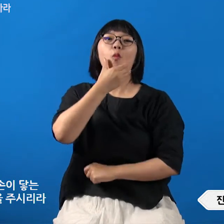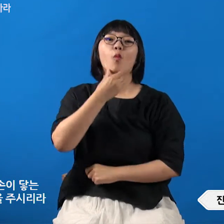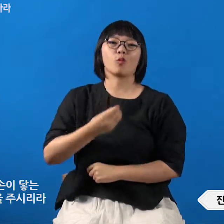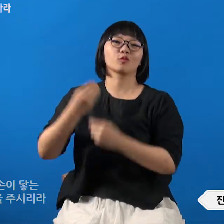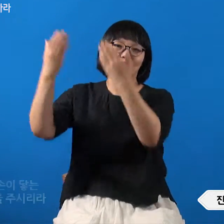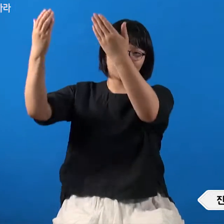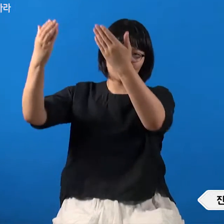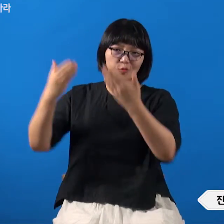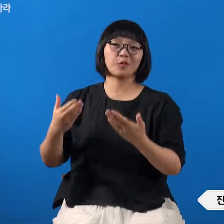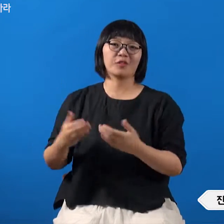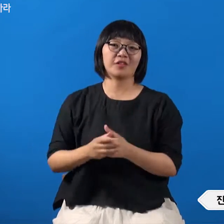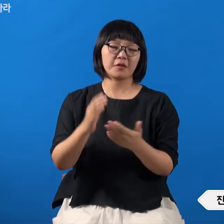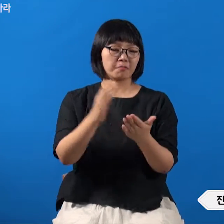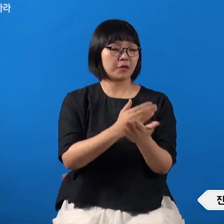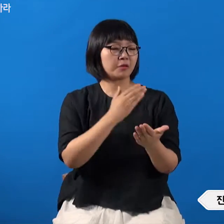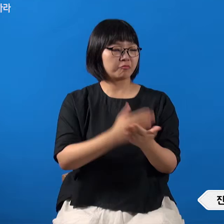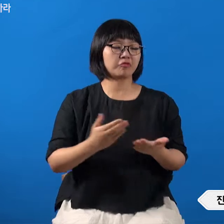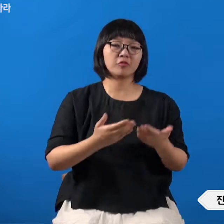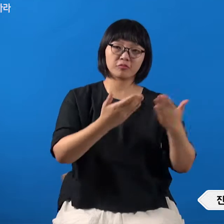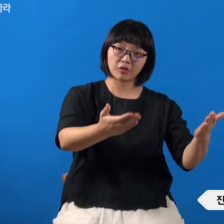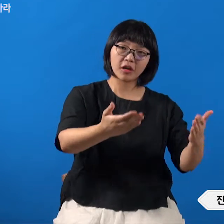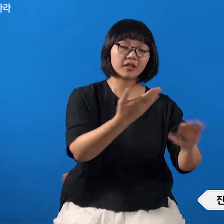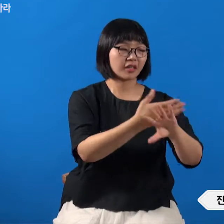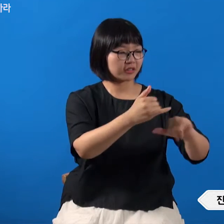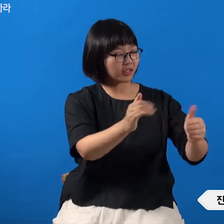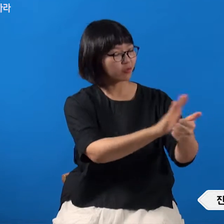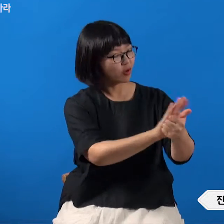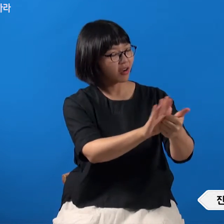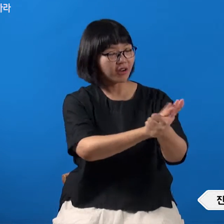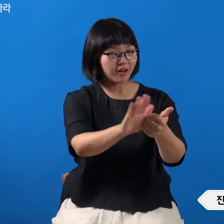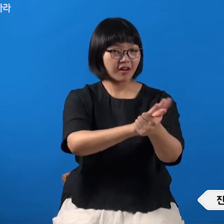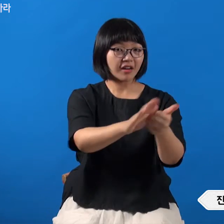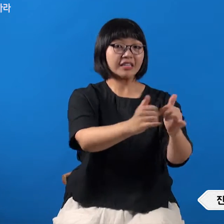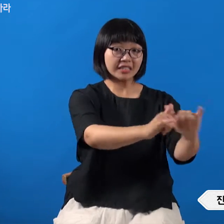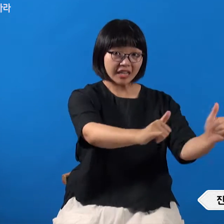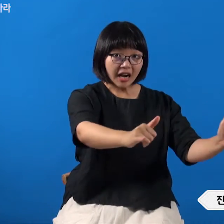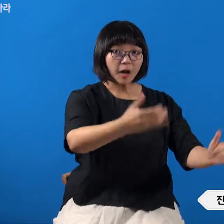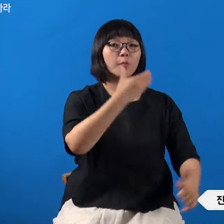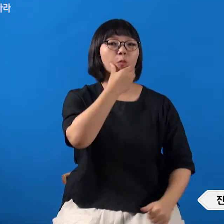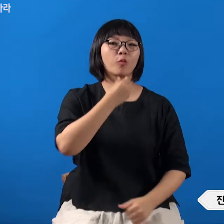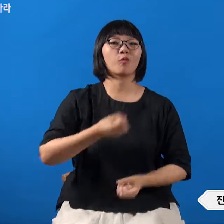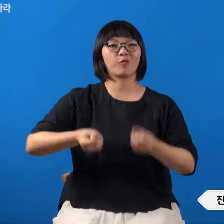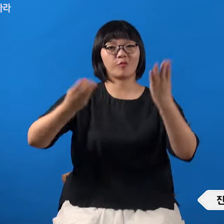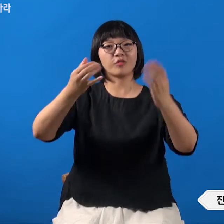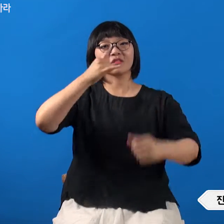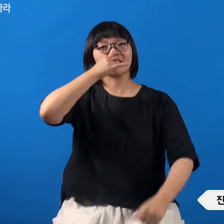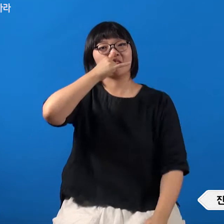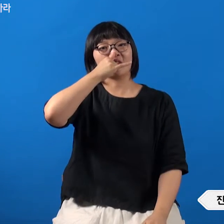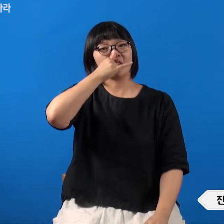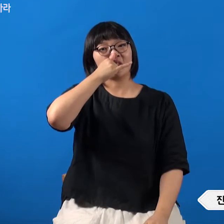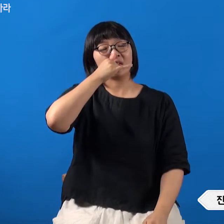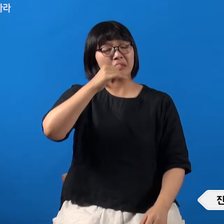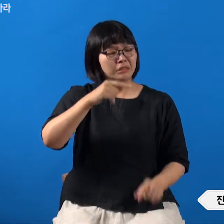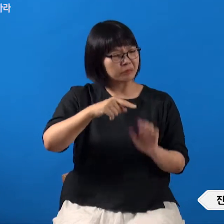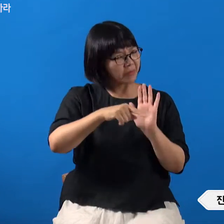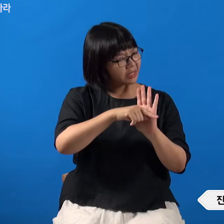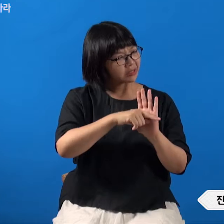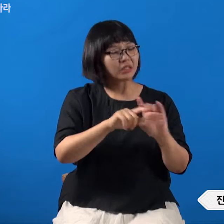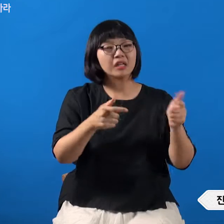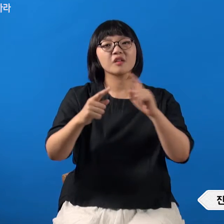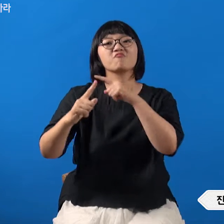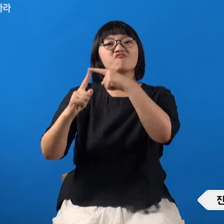베푸는 삶에는 하나님의 축복이 있습니다. 마이너스가 아니라 플러스가 되는 삶,